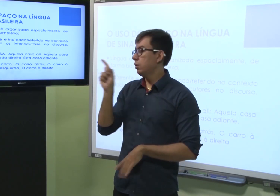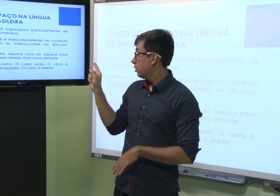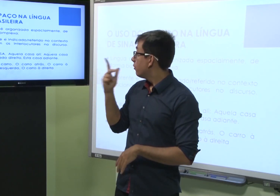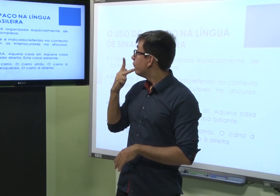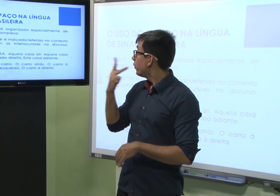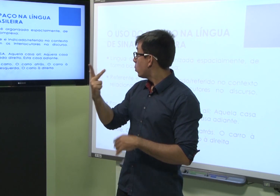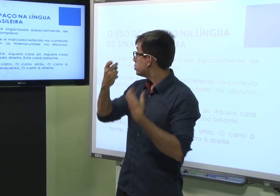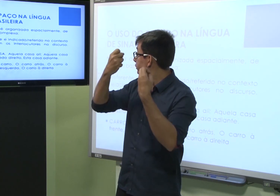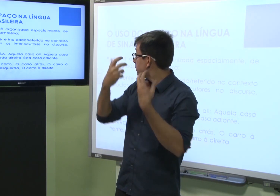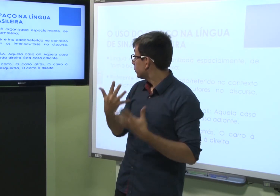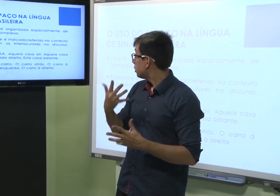Referente